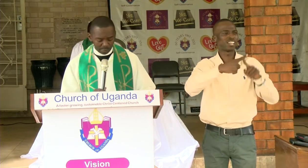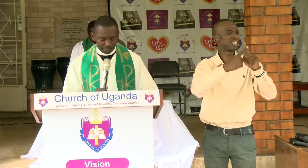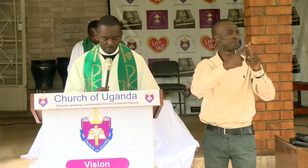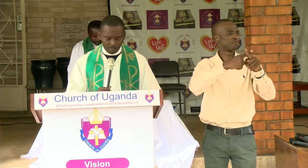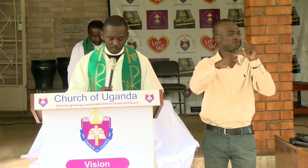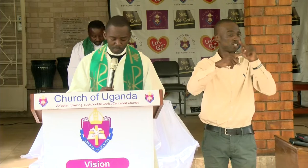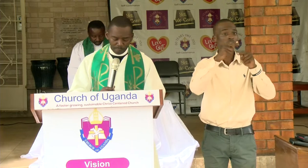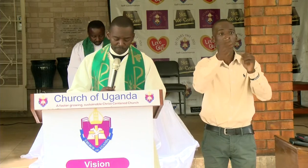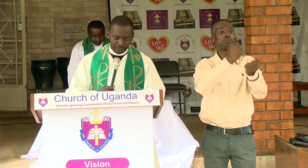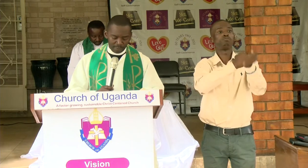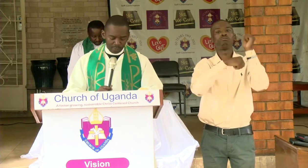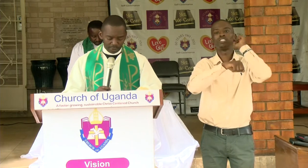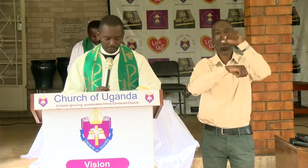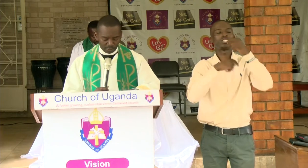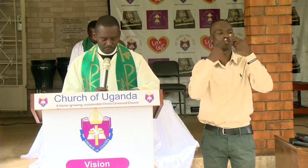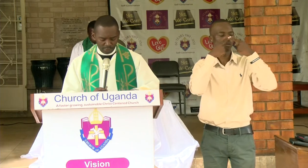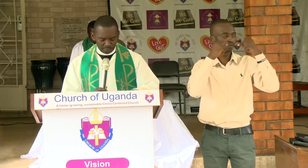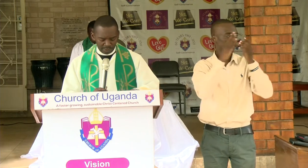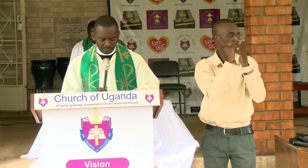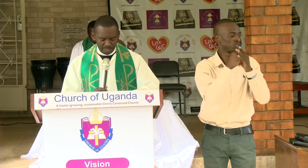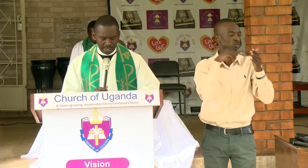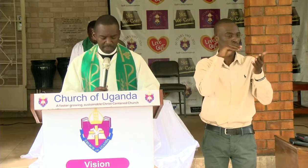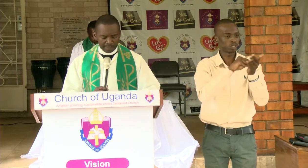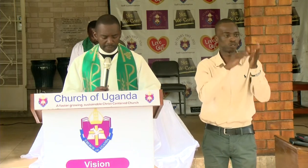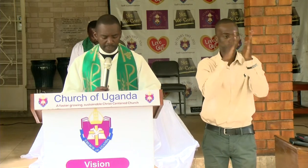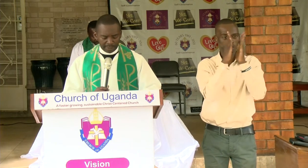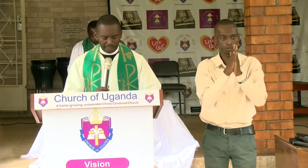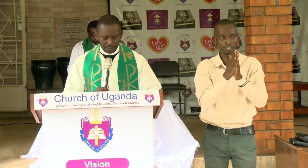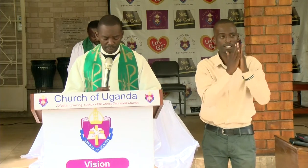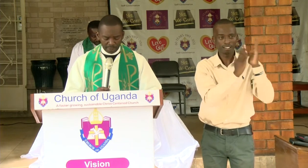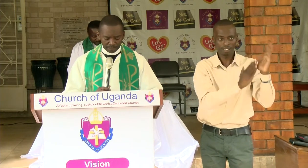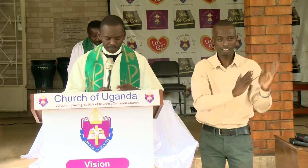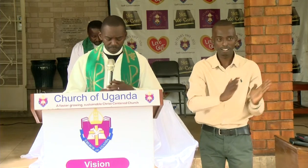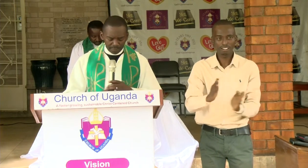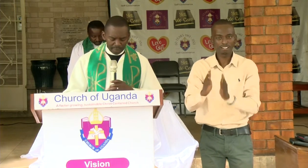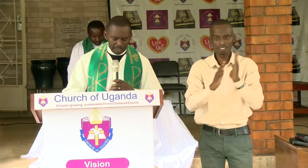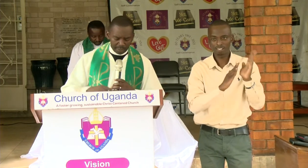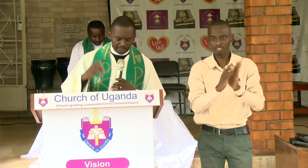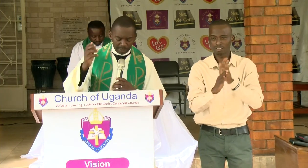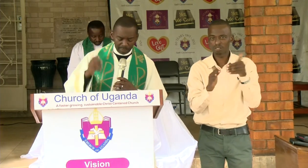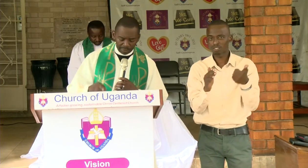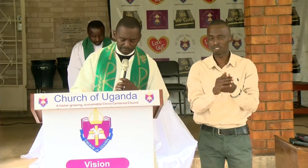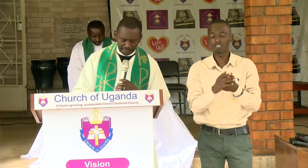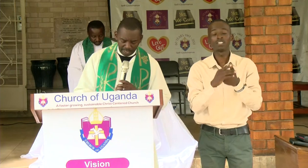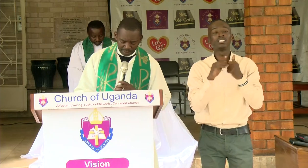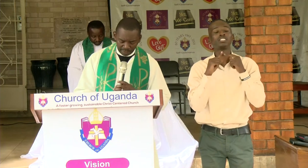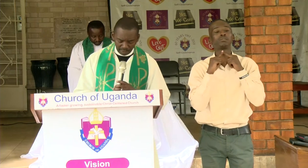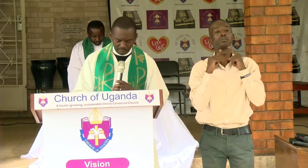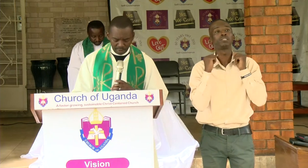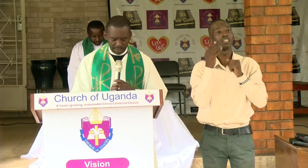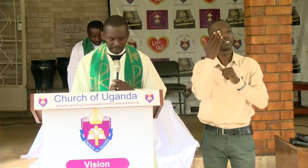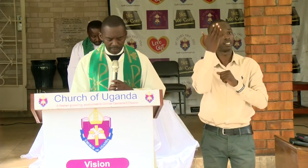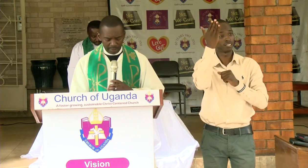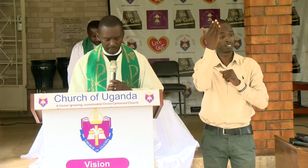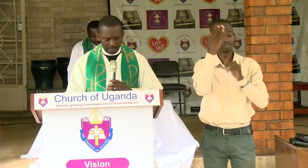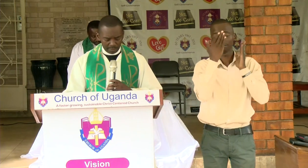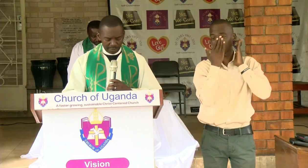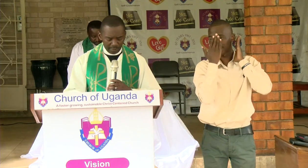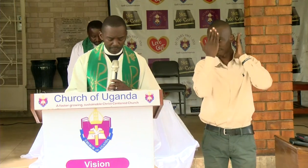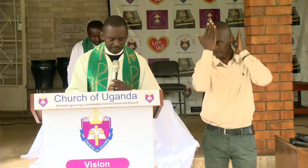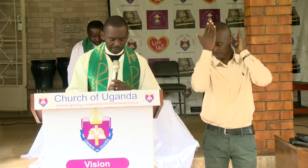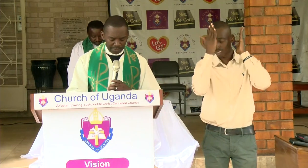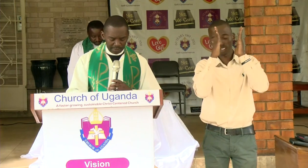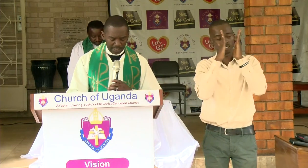Ebo mu musingo obukulu. N'olwekyo tuongere okusabira enteekateeka yonna Ssaabalabirizi ali eyo